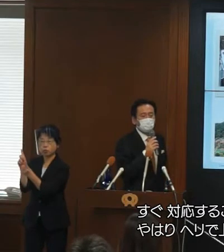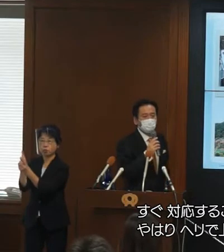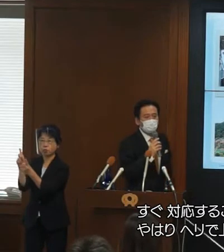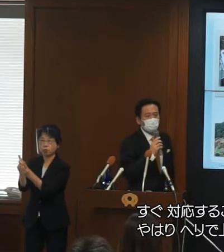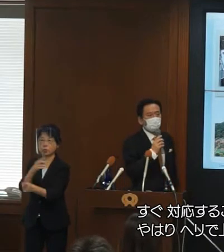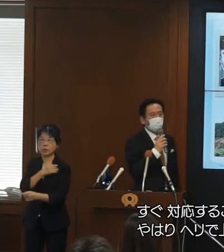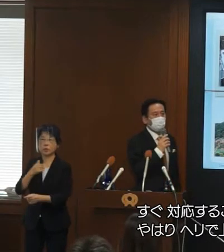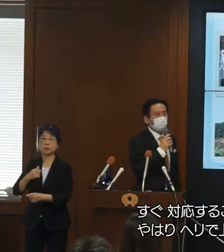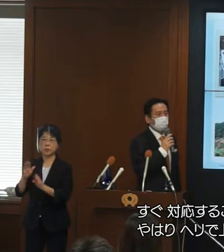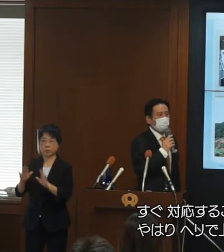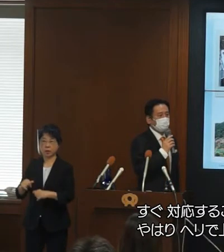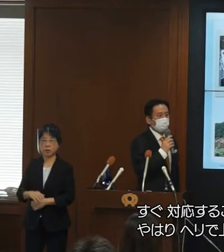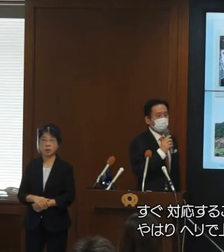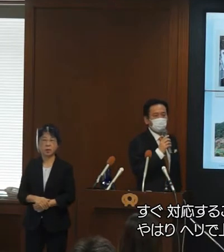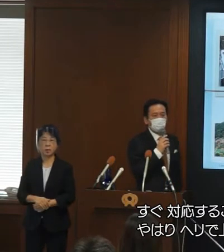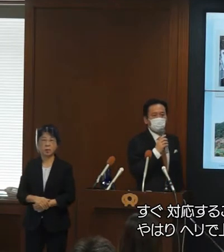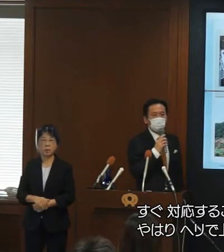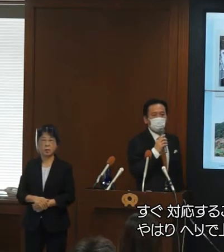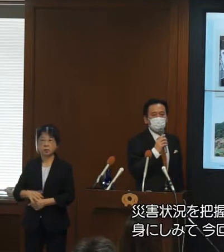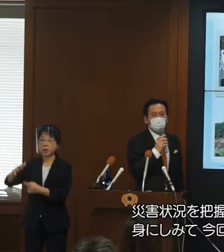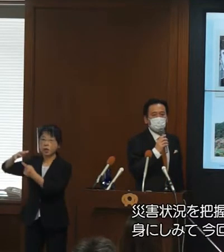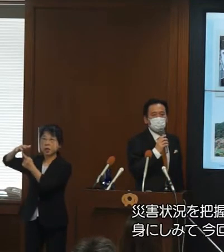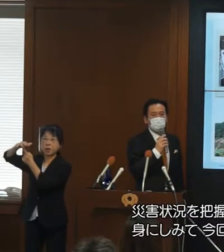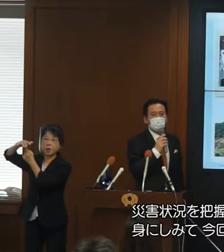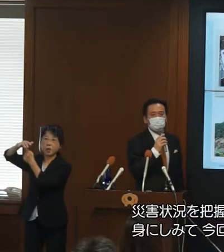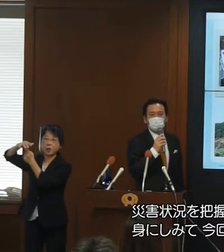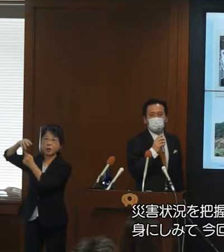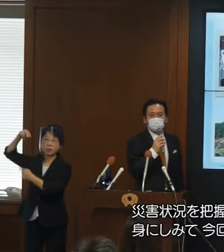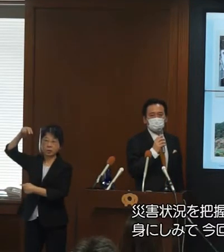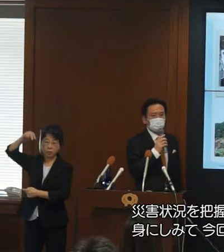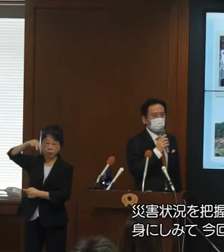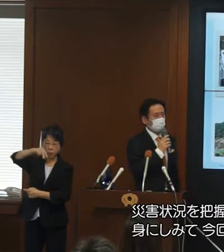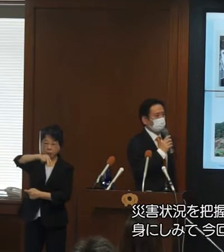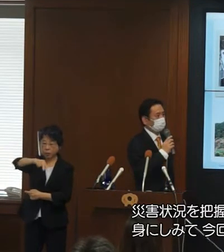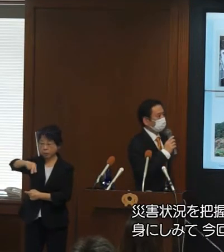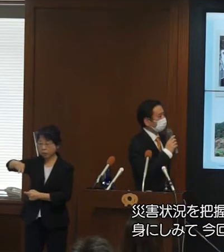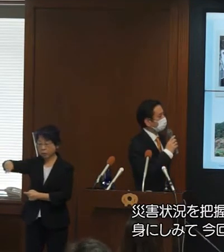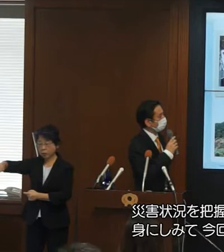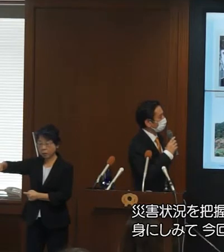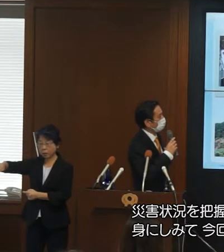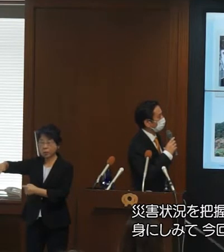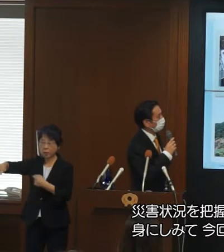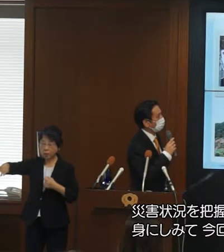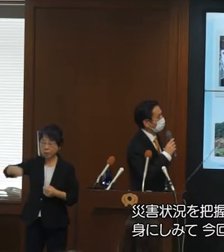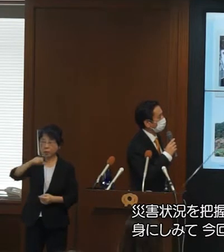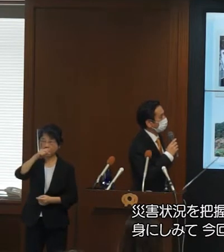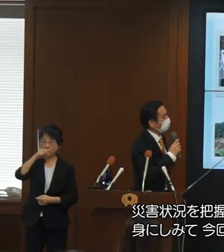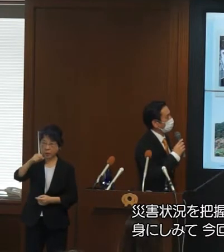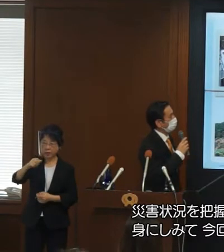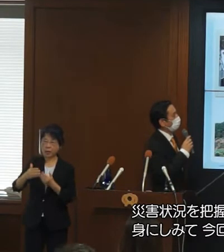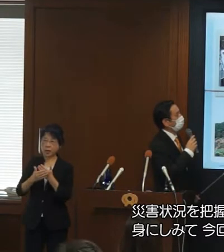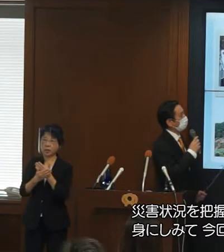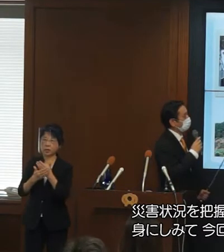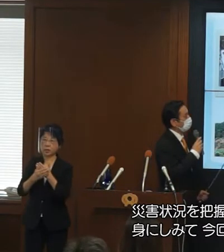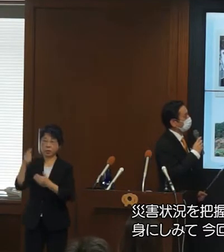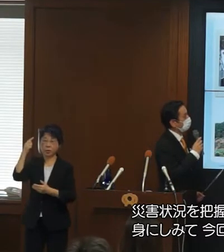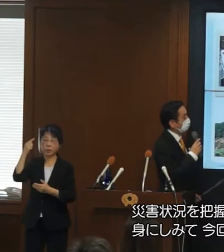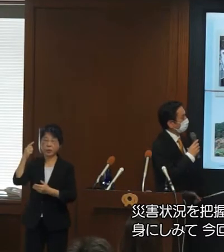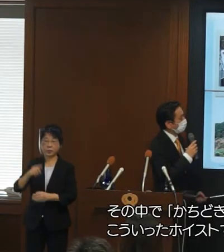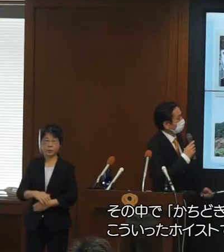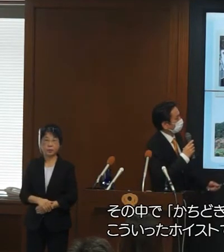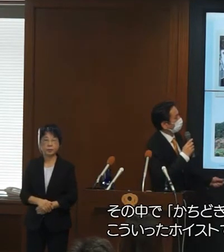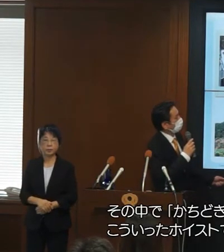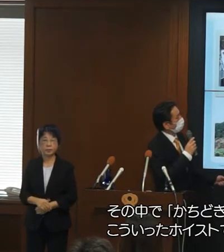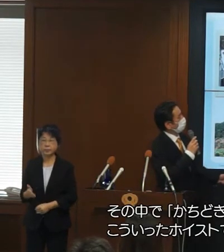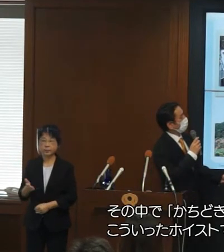はりヘリで上から見て長官的に災害状況を把握するということの大切さということを身に染みて今回感じました